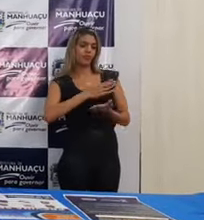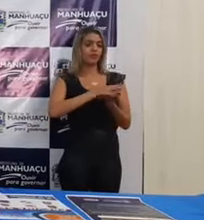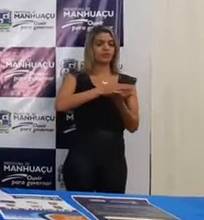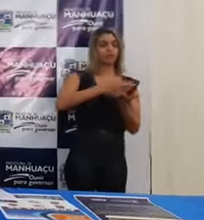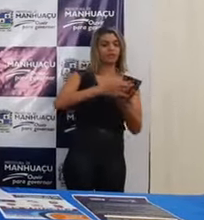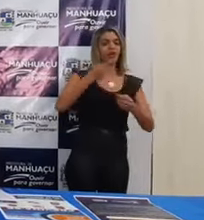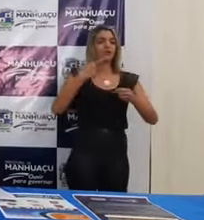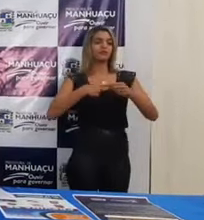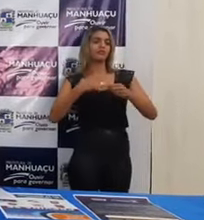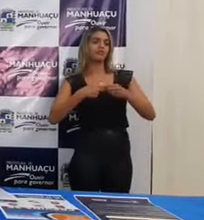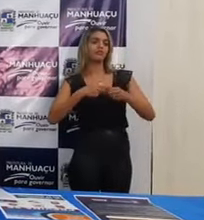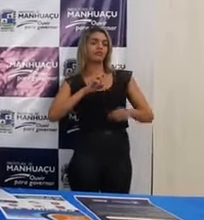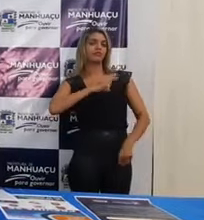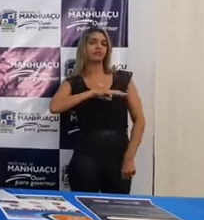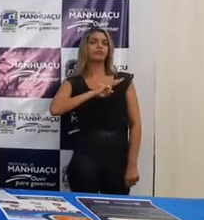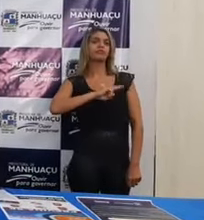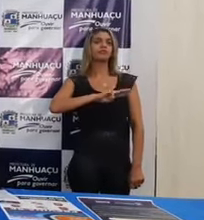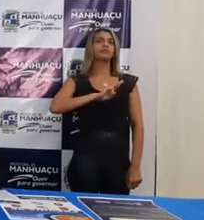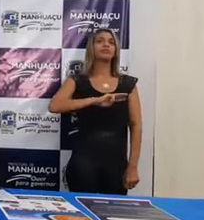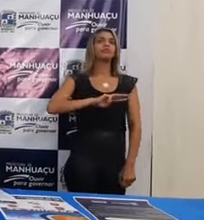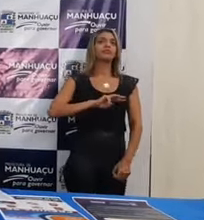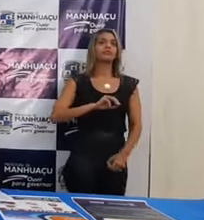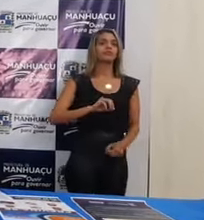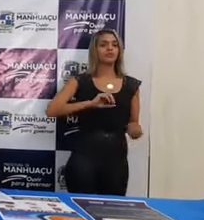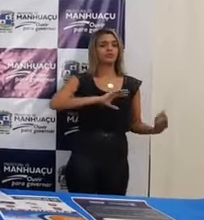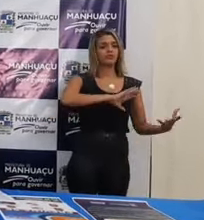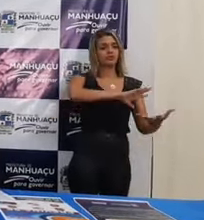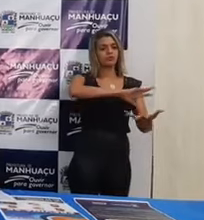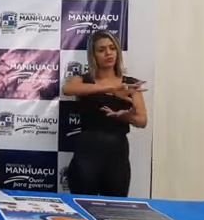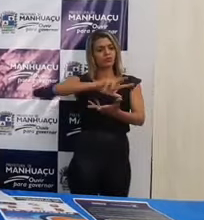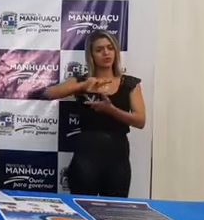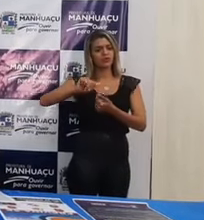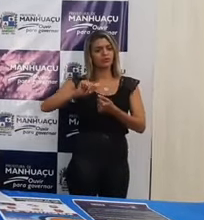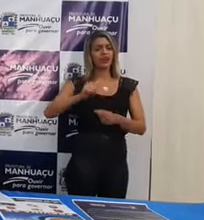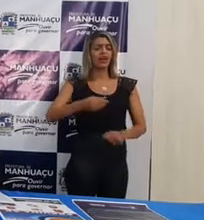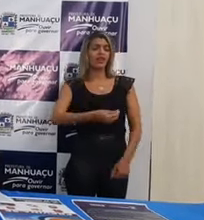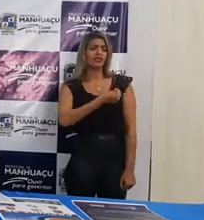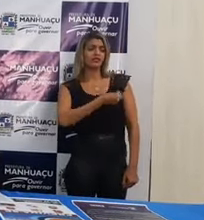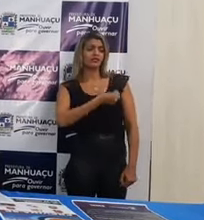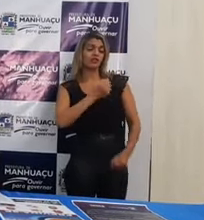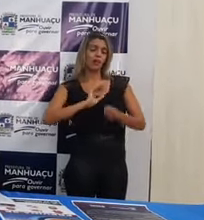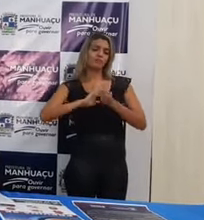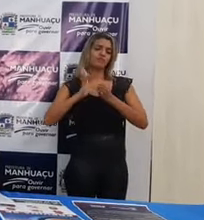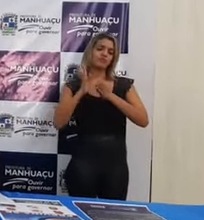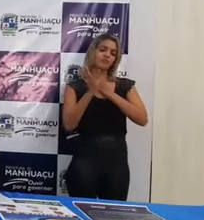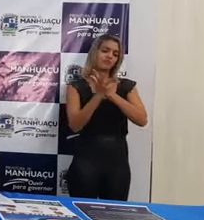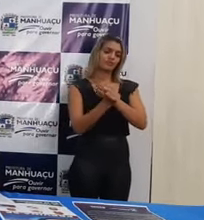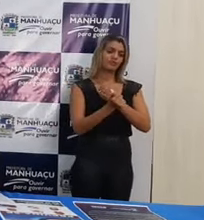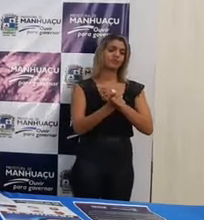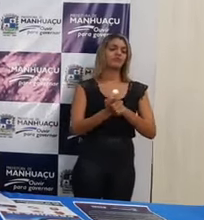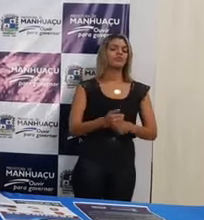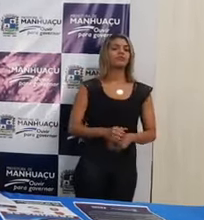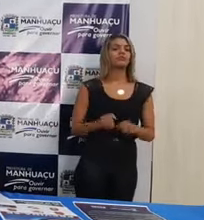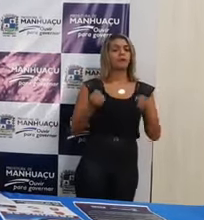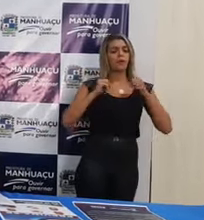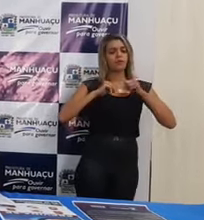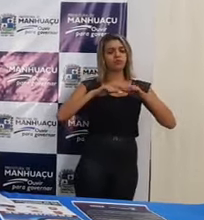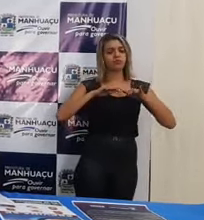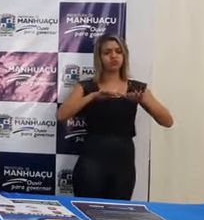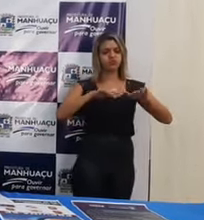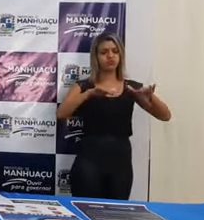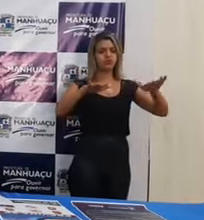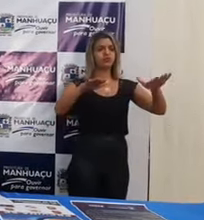cidade, e por que não dizer o mundo inteiro, vivem uma nova realidade com a pandemia do coronavírus. A exemplo